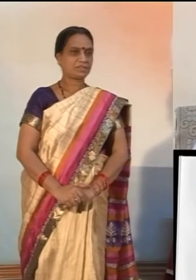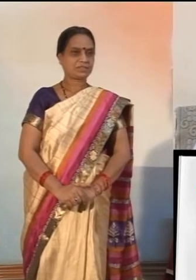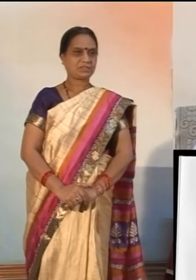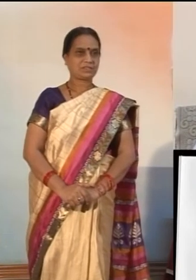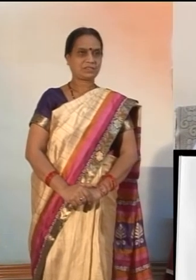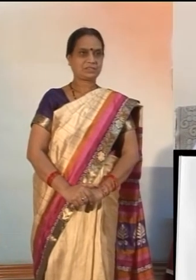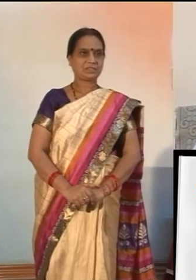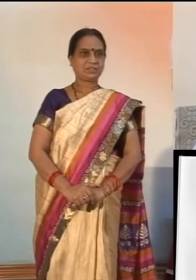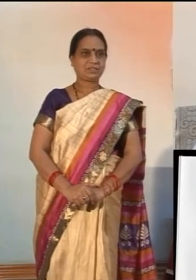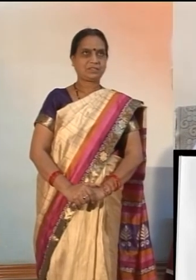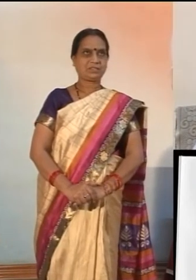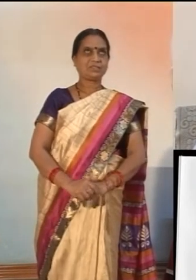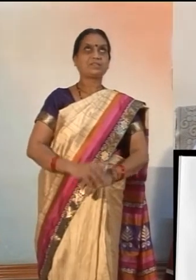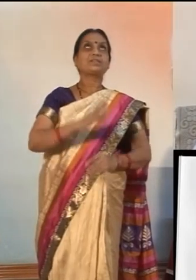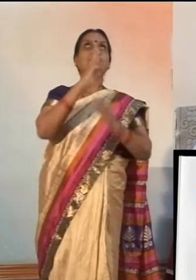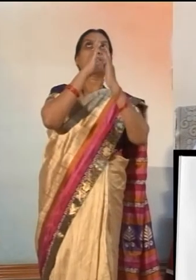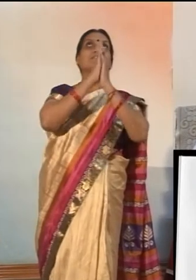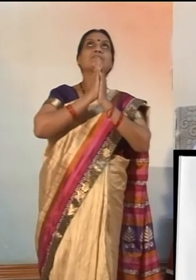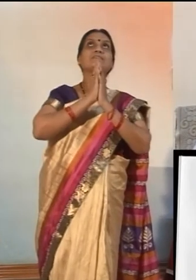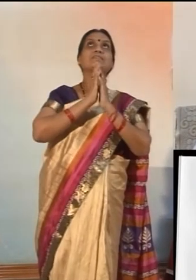उसके असली स्वरूप को जानना